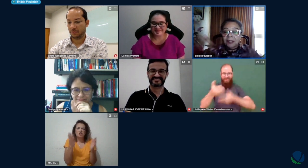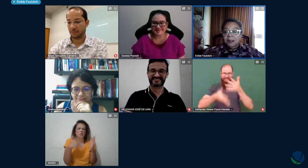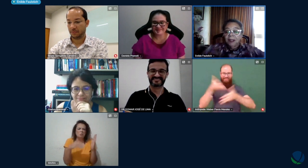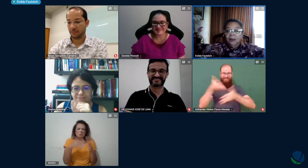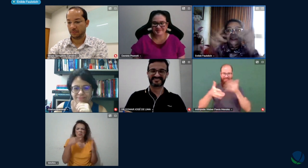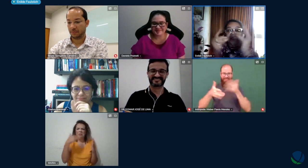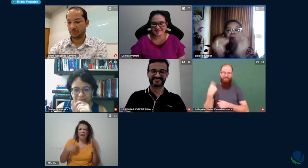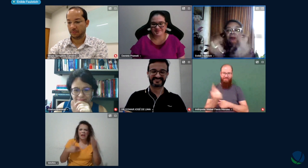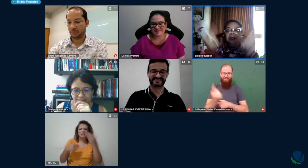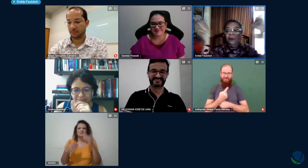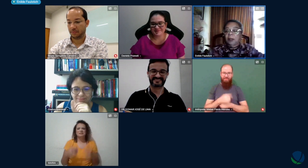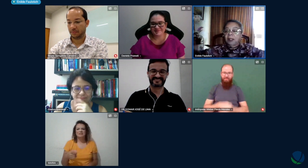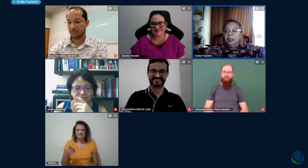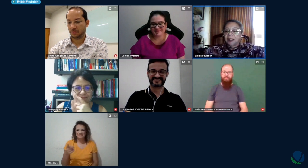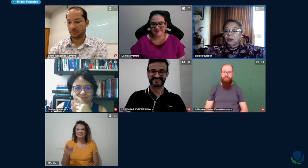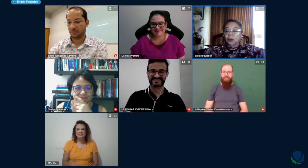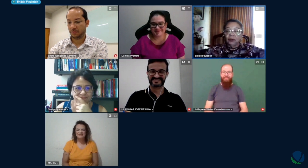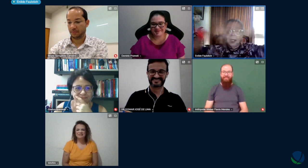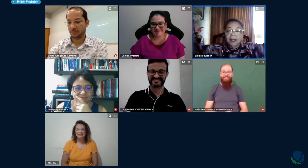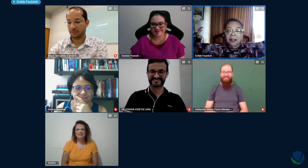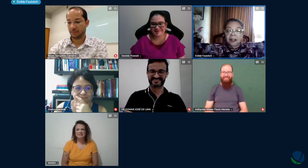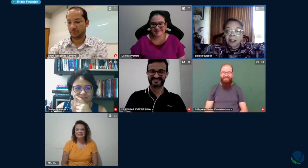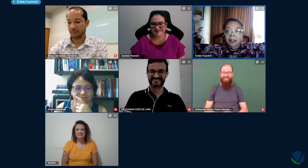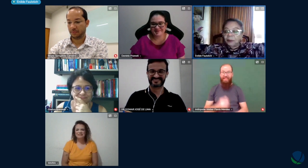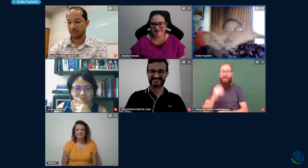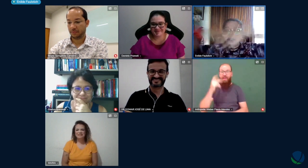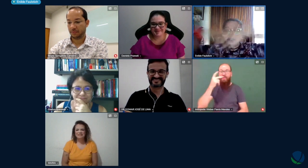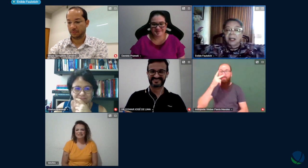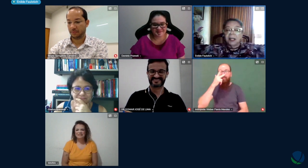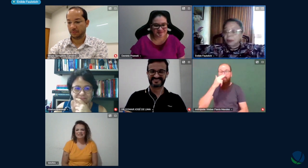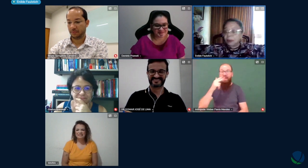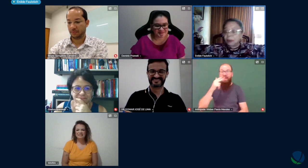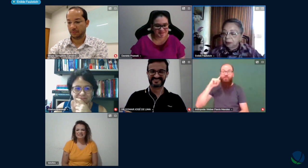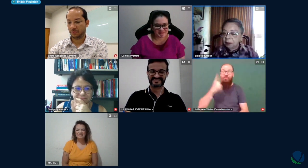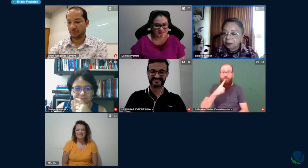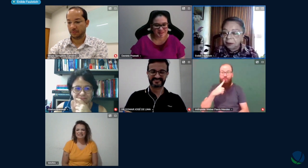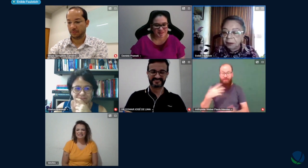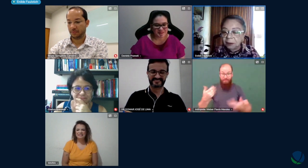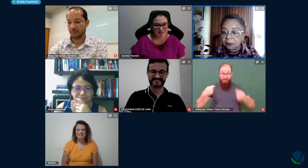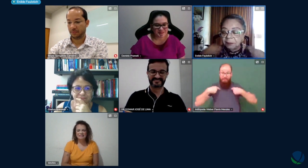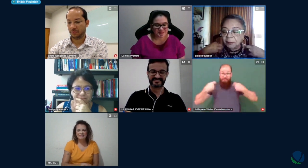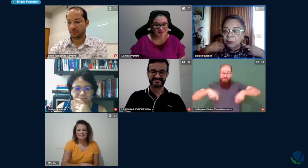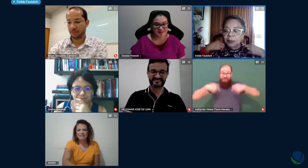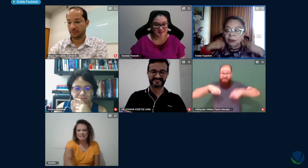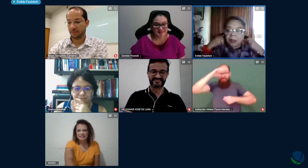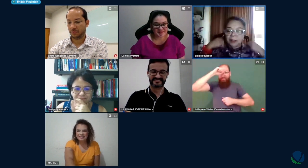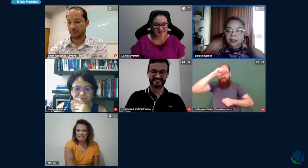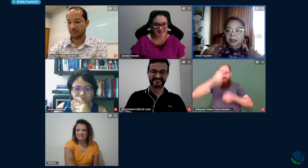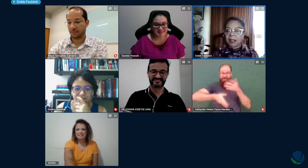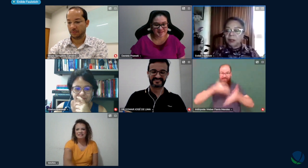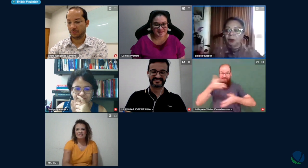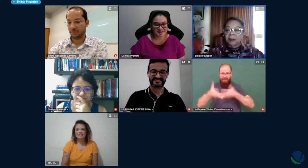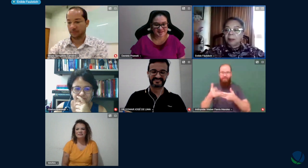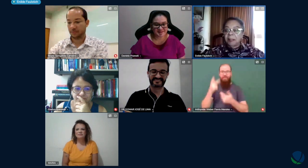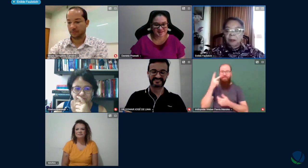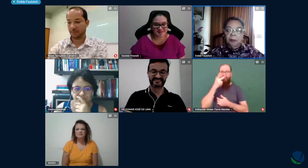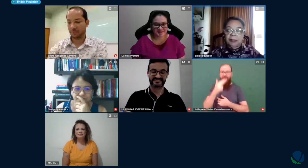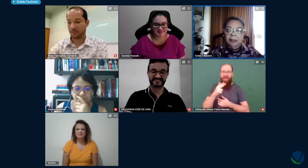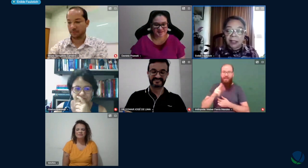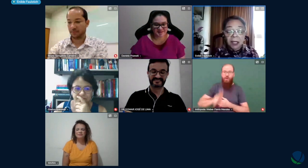se a gente pudesse fazer um clique e ter surdo, criando, dizendo... usando língua de sinais